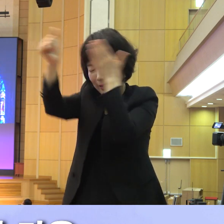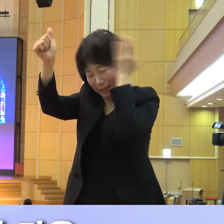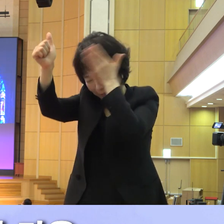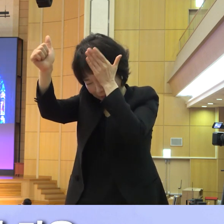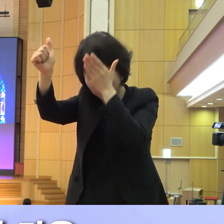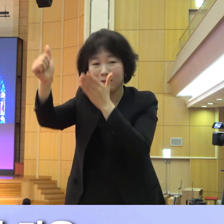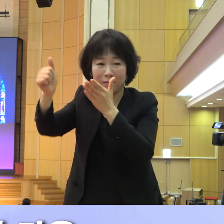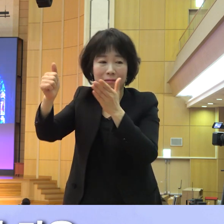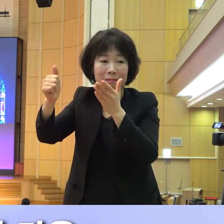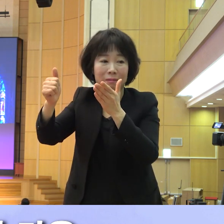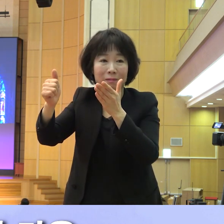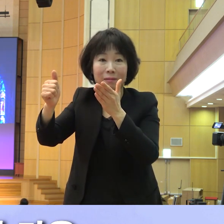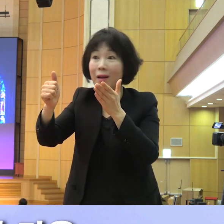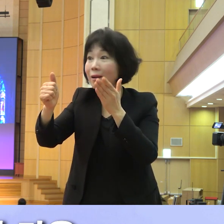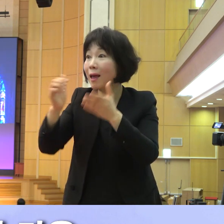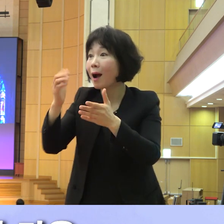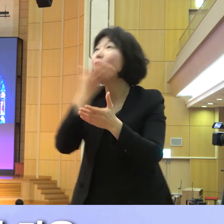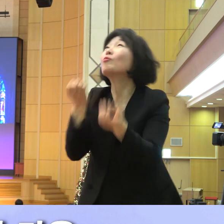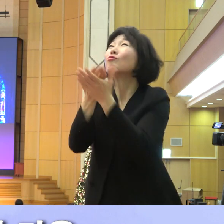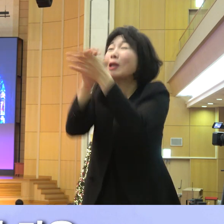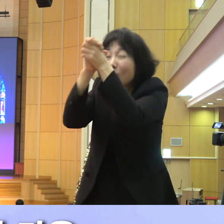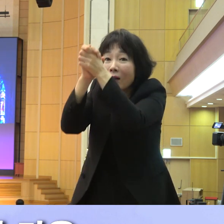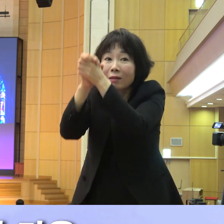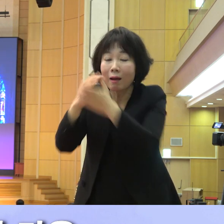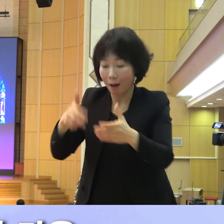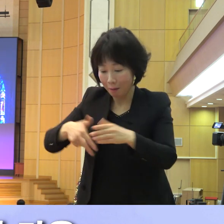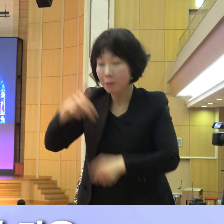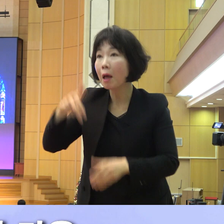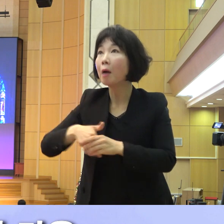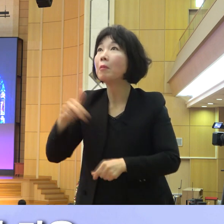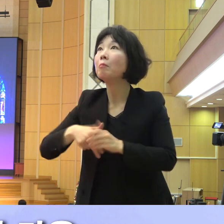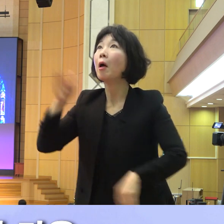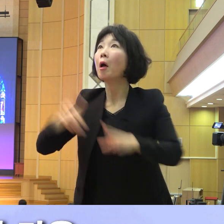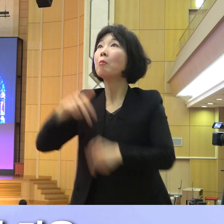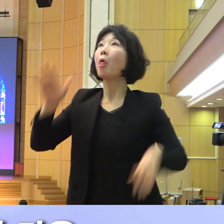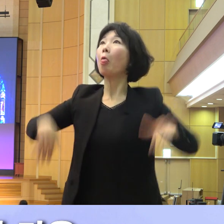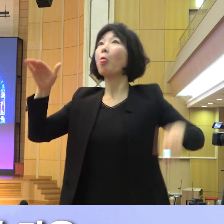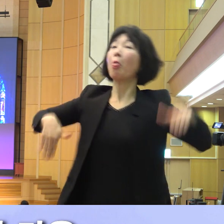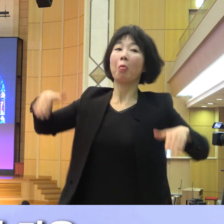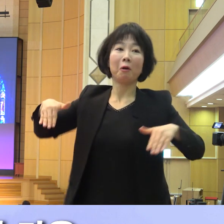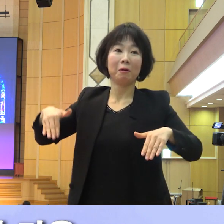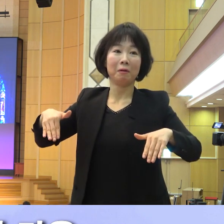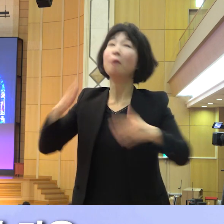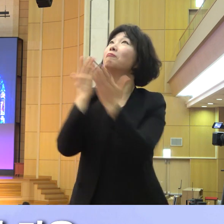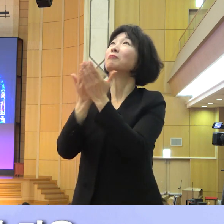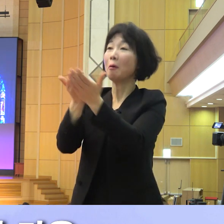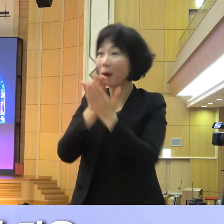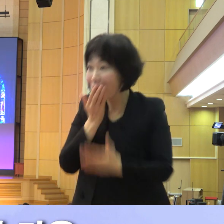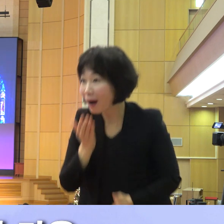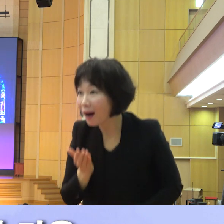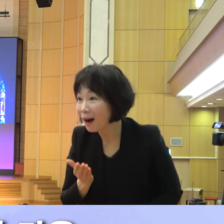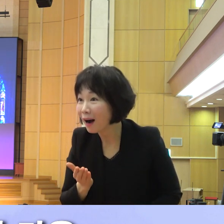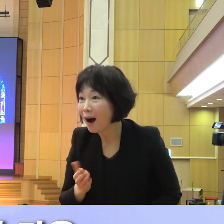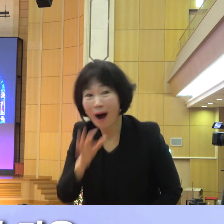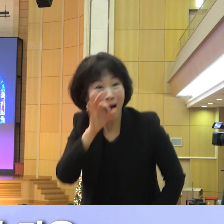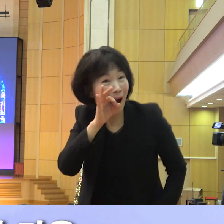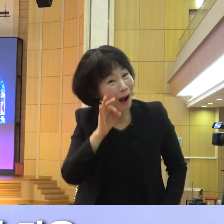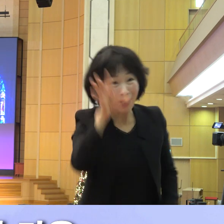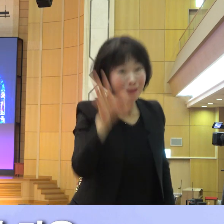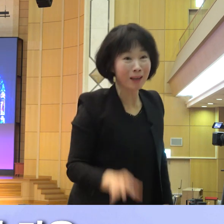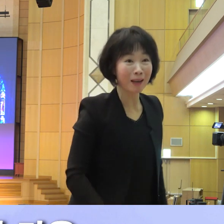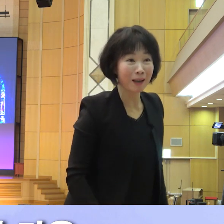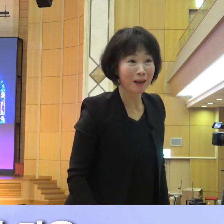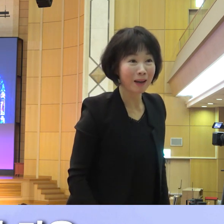여러분, 빈손으로 구하는 거 없습니다. 하나님 앞에 예배 드릴 때 구약 당시는 제사라고 말하고 오늘날은